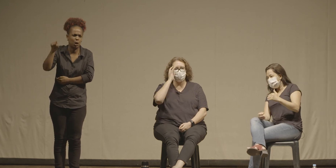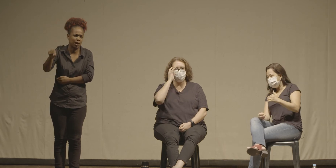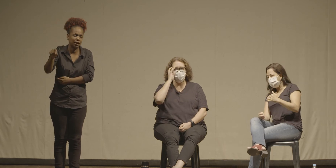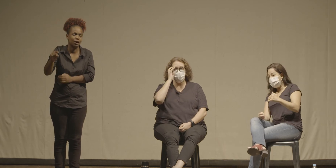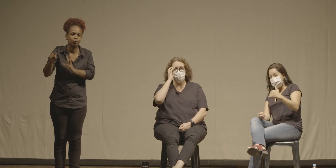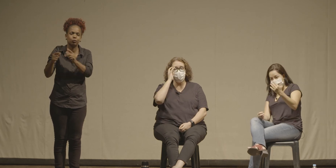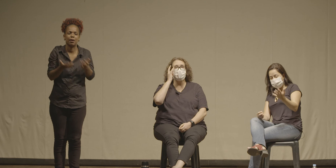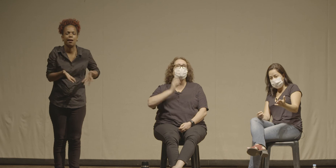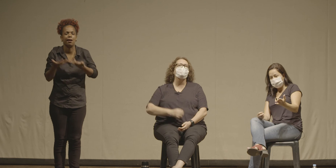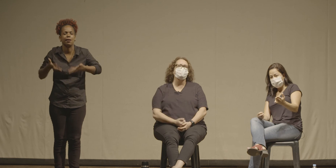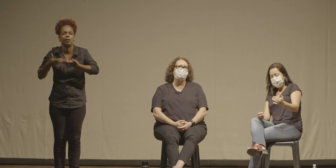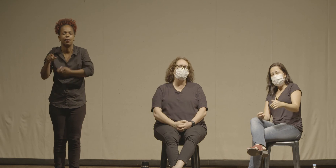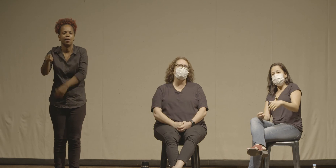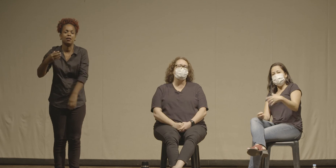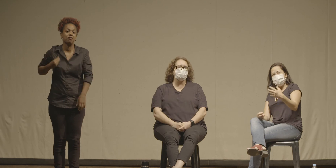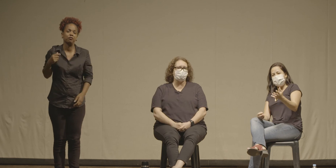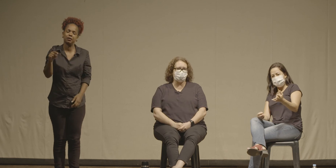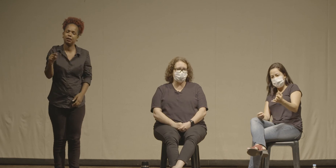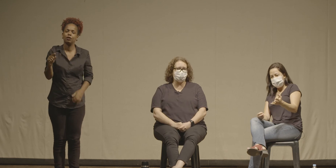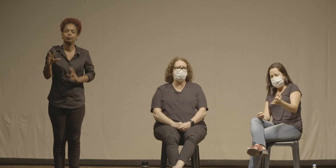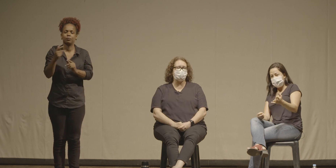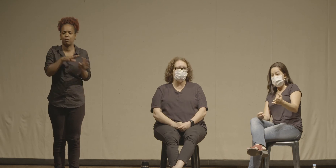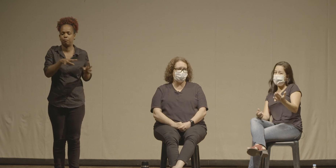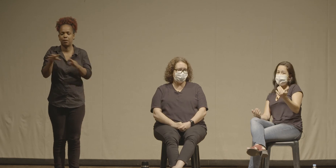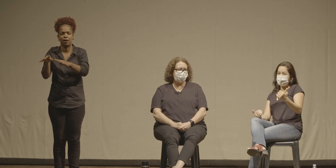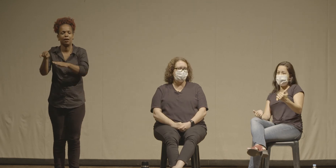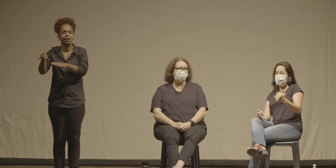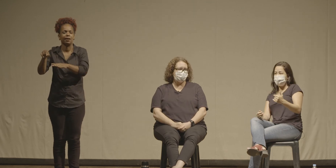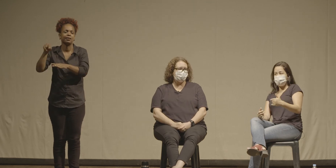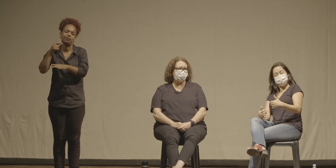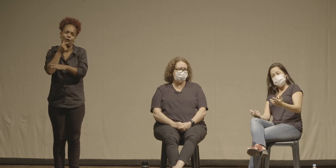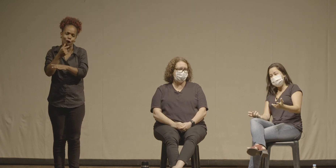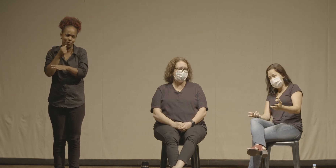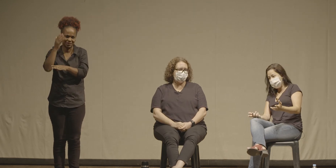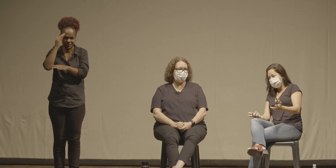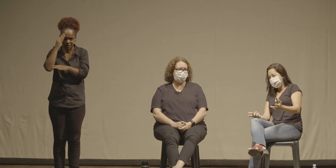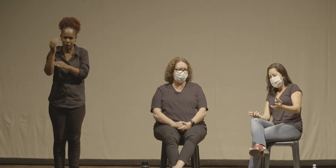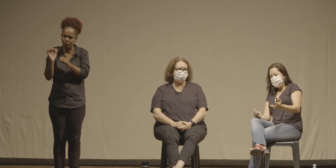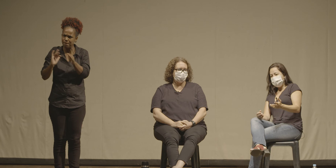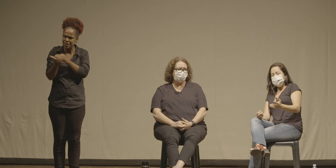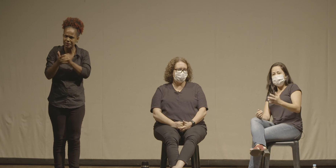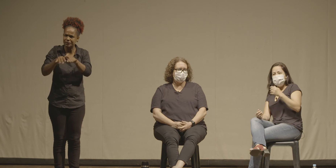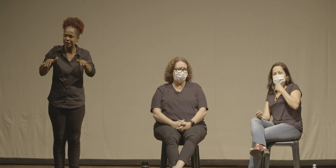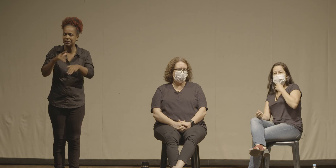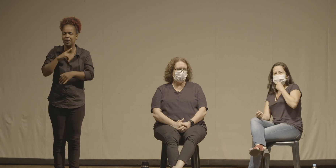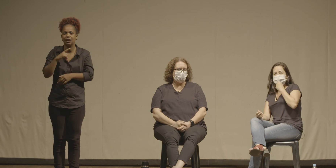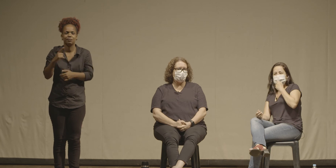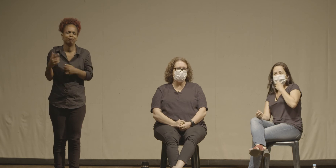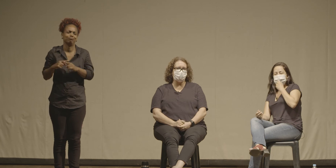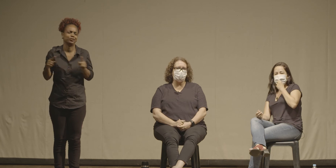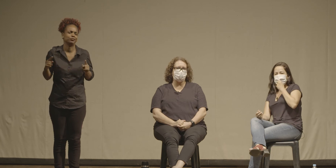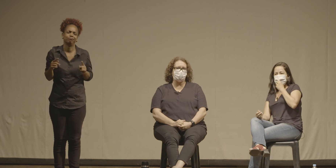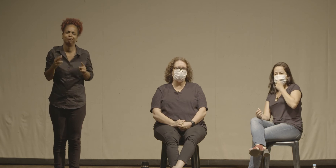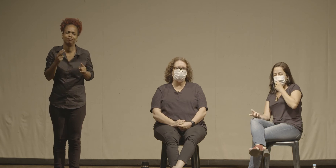ser mito, ele exista, as pessoas saibam quem ele é, e para saberem hoje a gente precisa da mídia, porque não